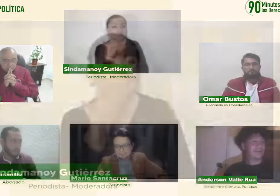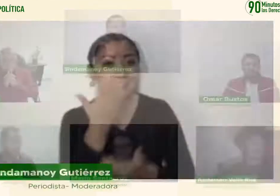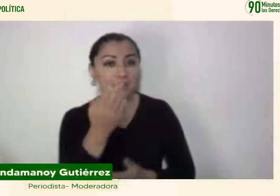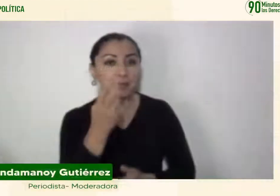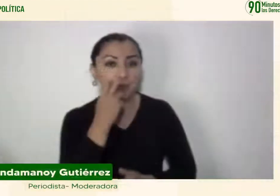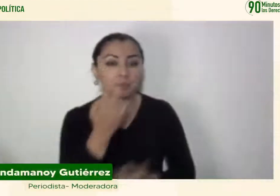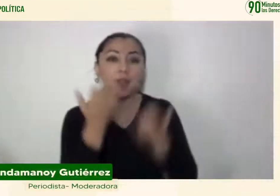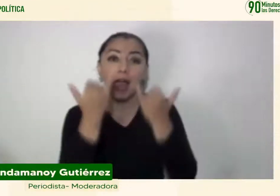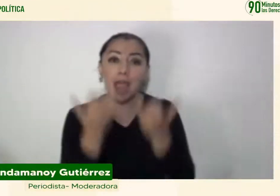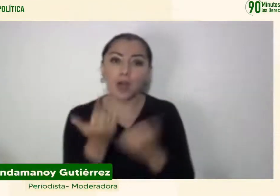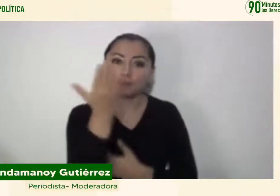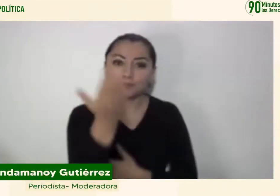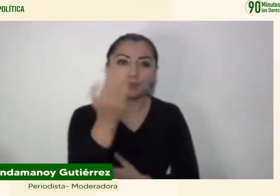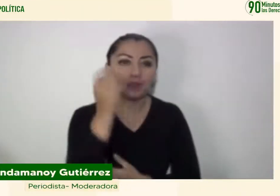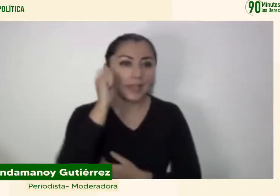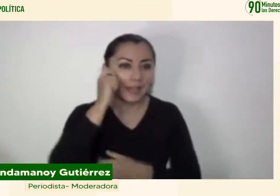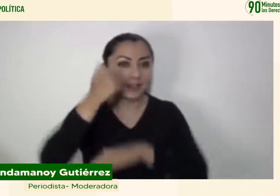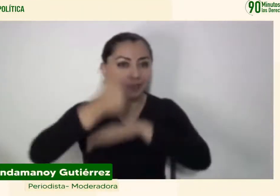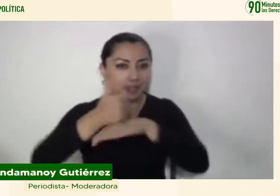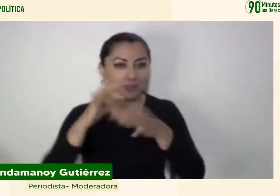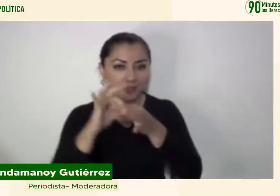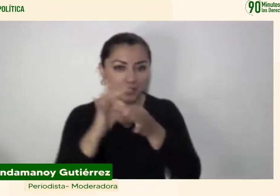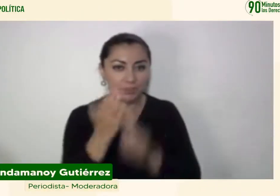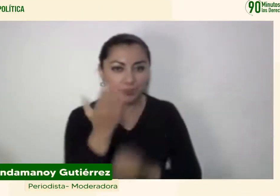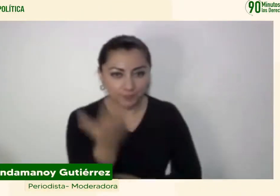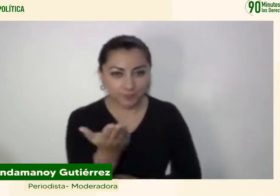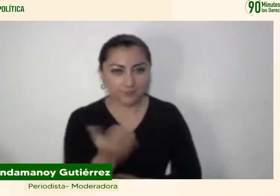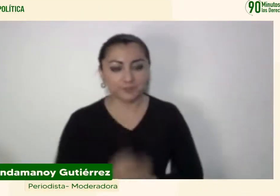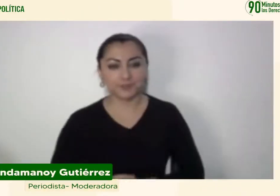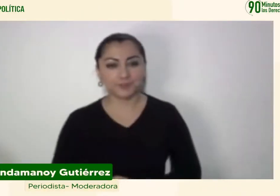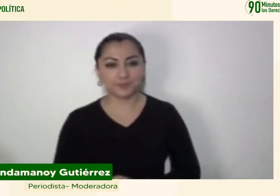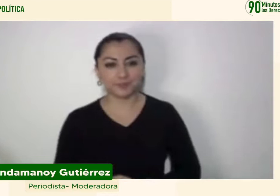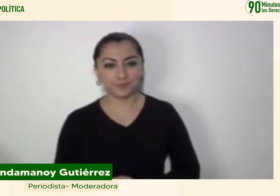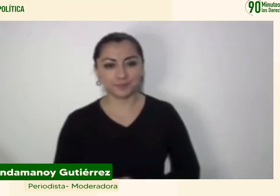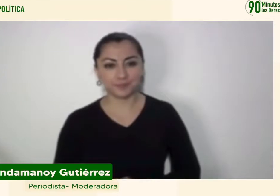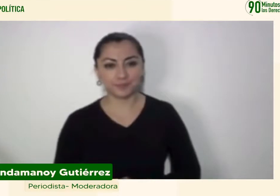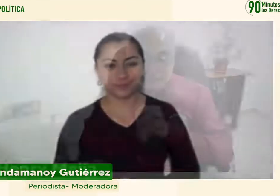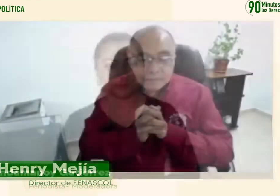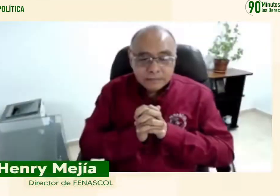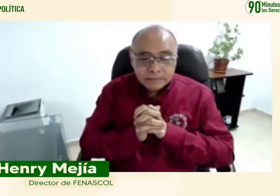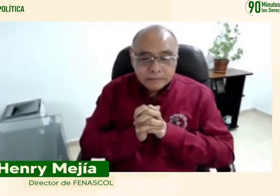muchas gracias anderson ahora vamos con henry mejía director de fenalco